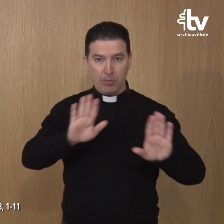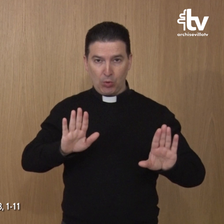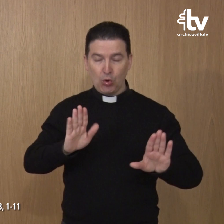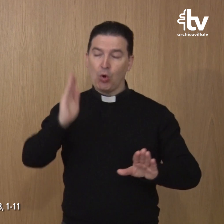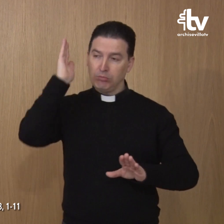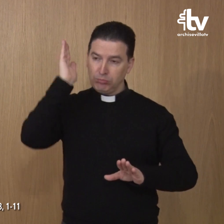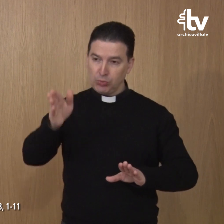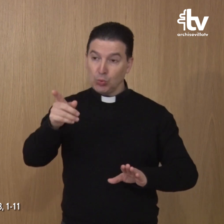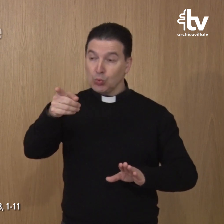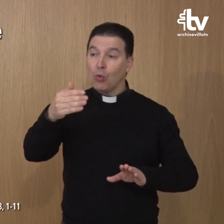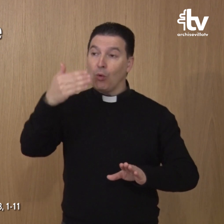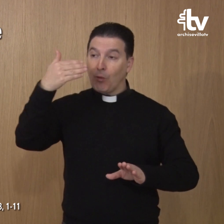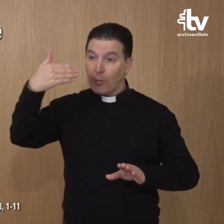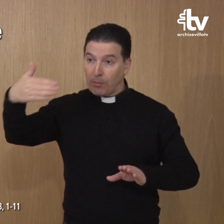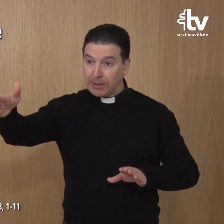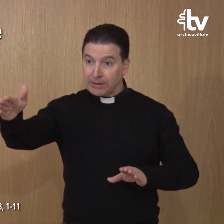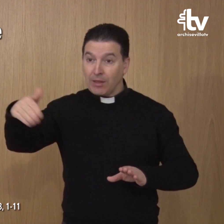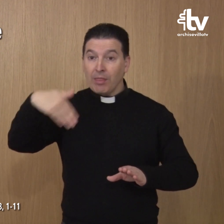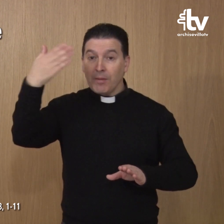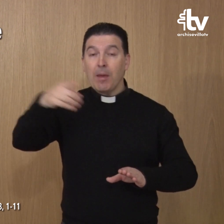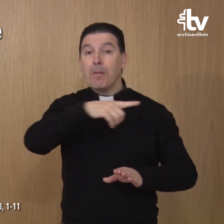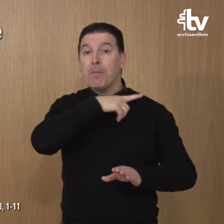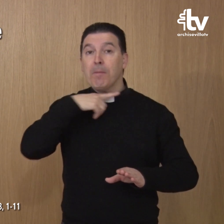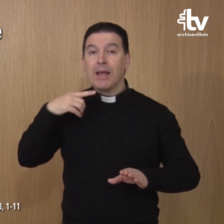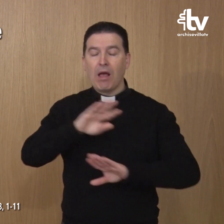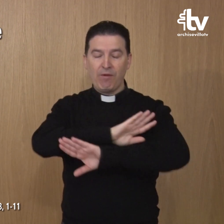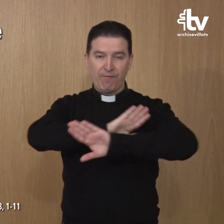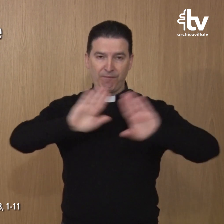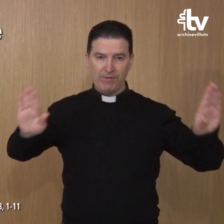condeno. Anda y en adelante no peques más.